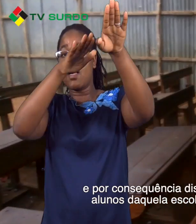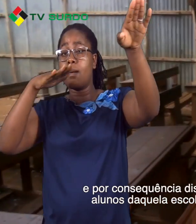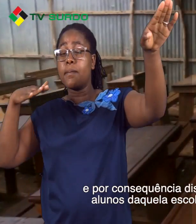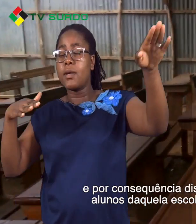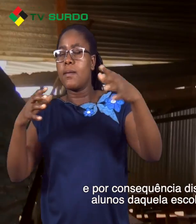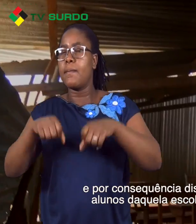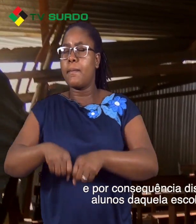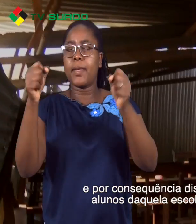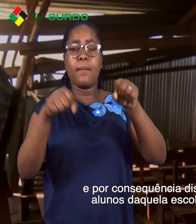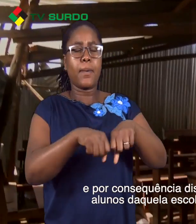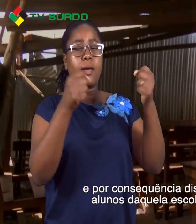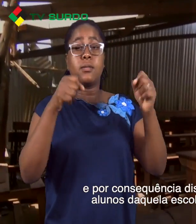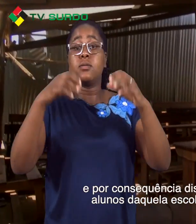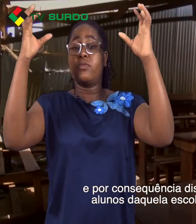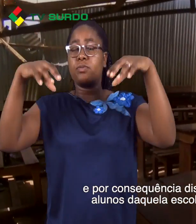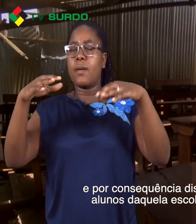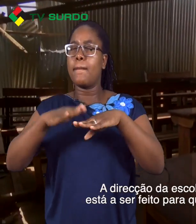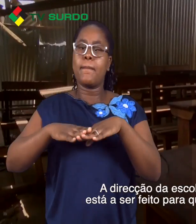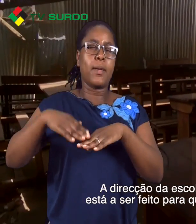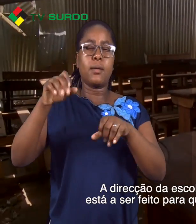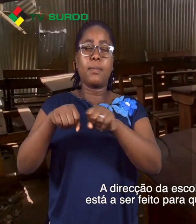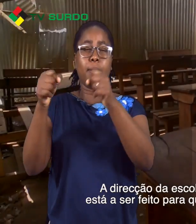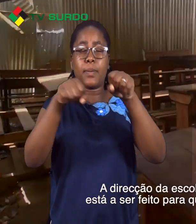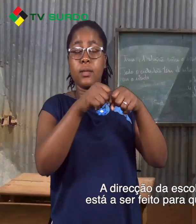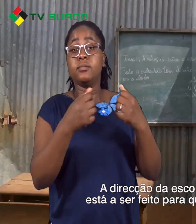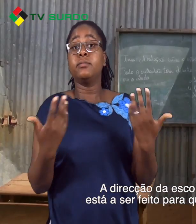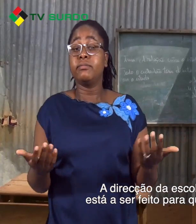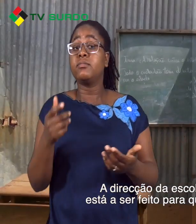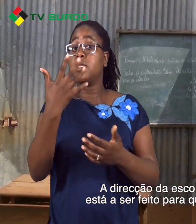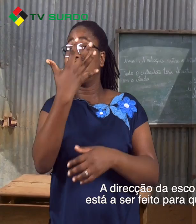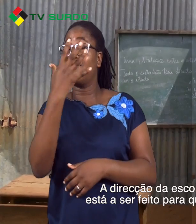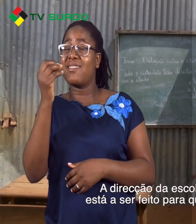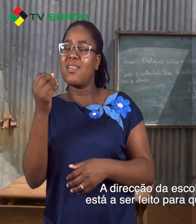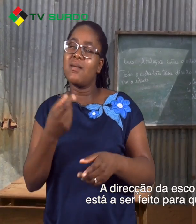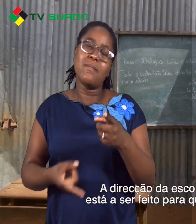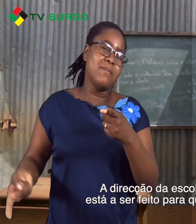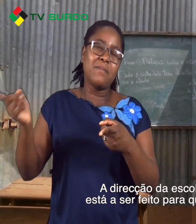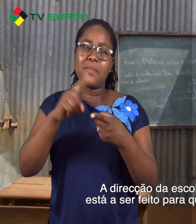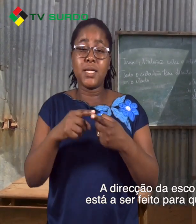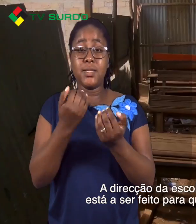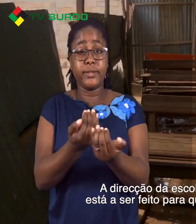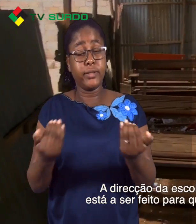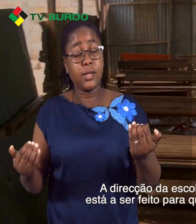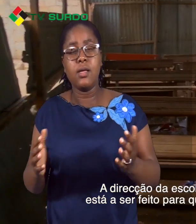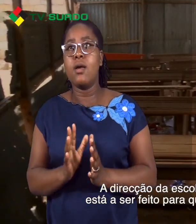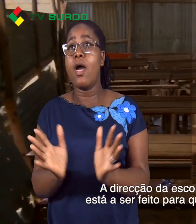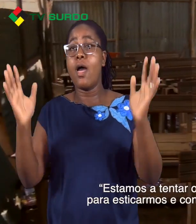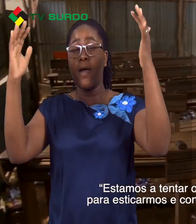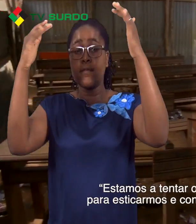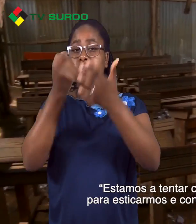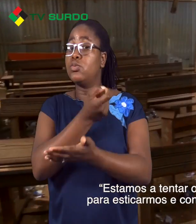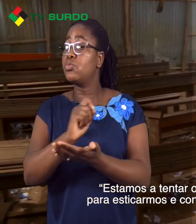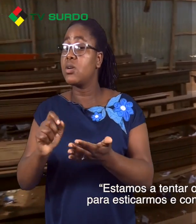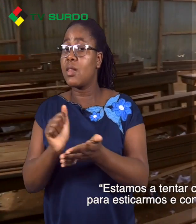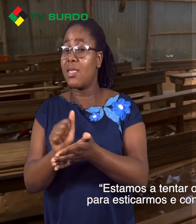alunos daquela escola ficaram desalojados. A direção da escola garante que o mundo está a ser feito para que as aulas não parem.